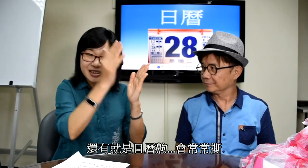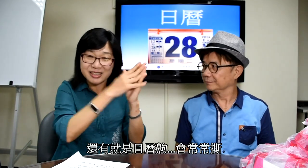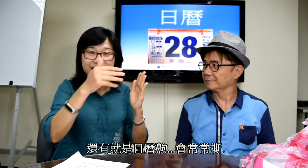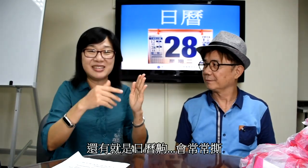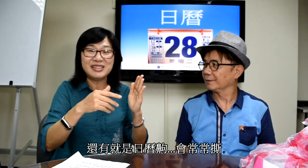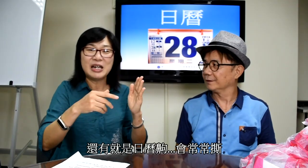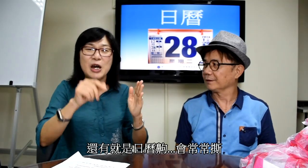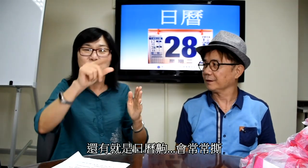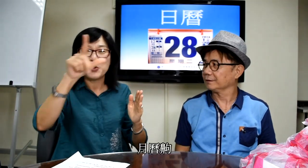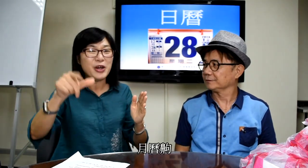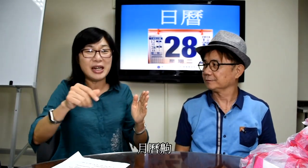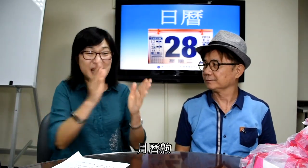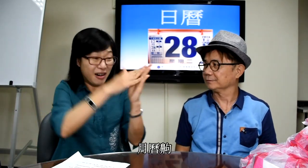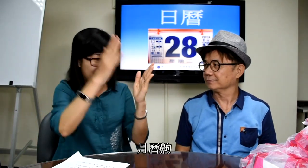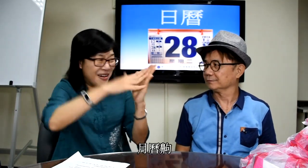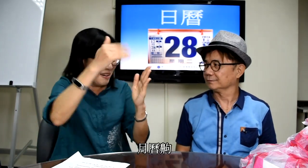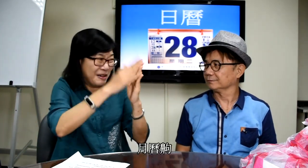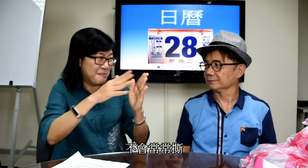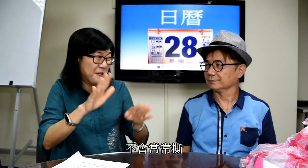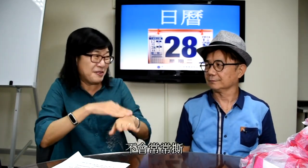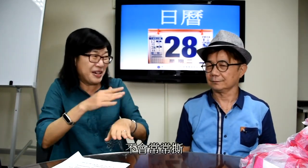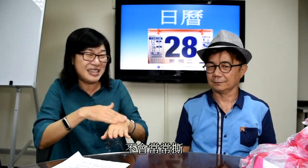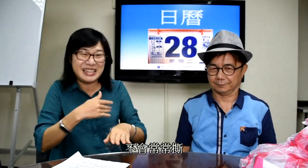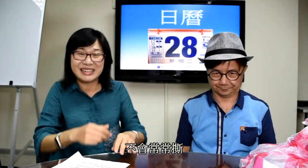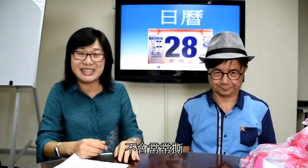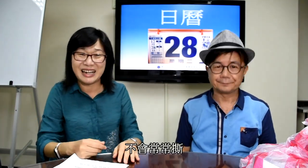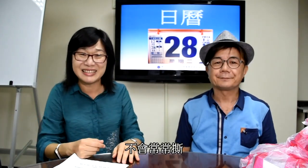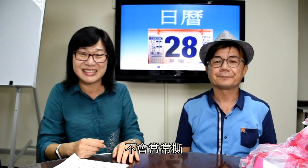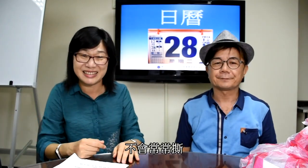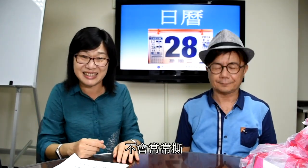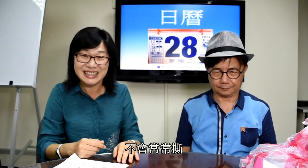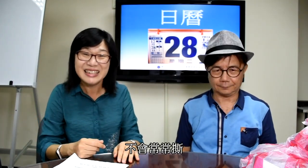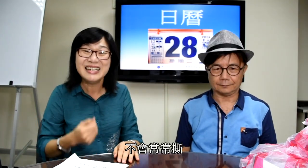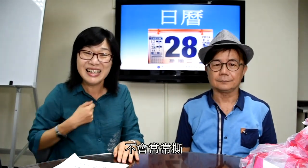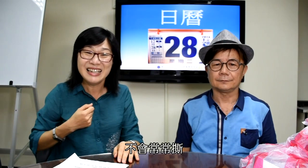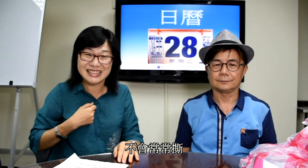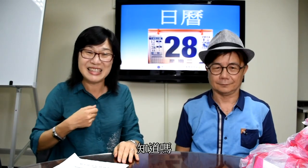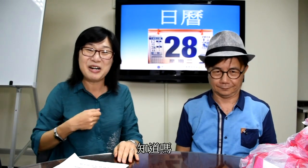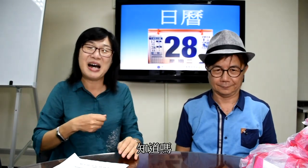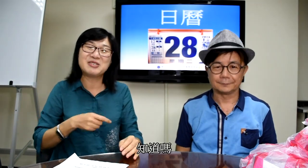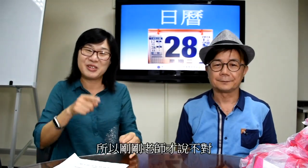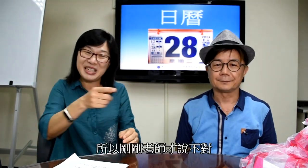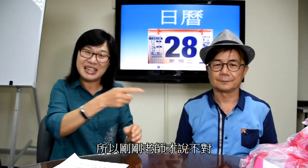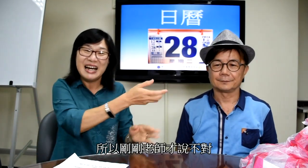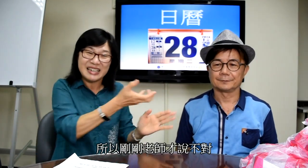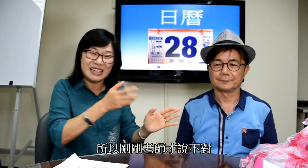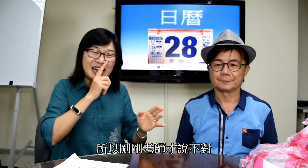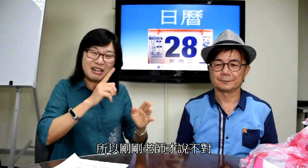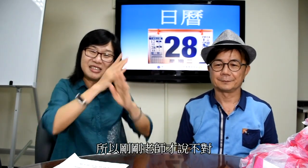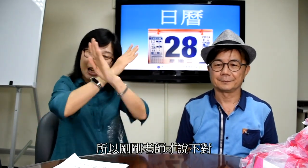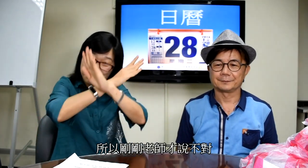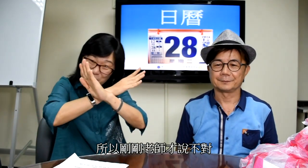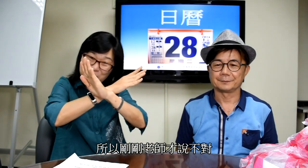撕，月历哦不会常常撕，知道吗？所以刚刚老师才说不